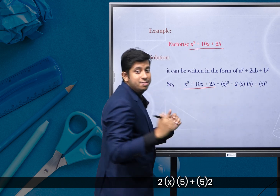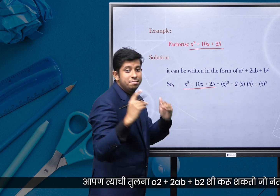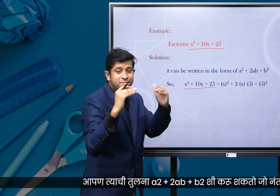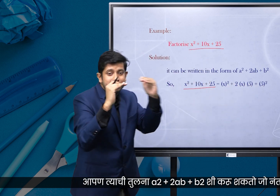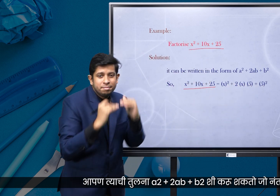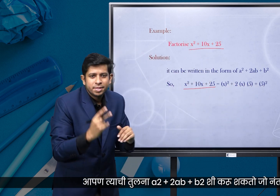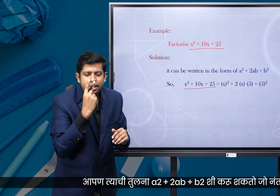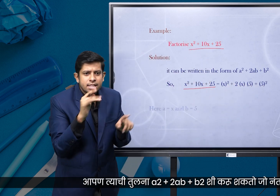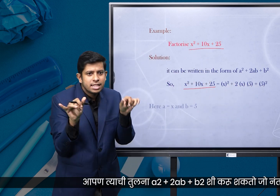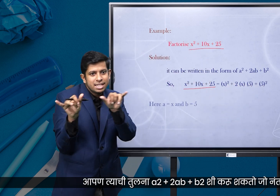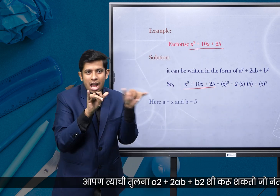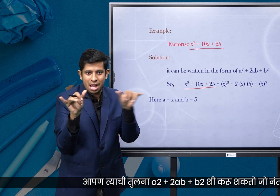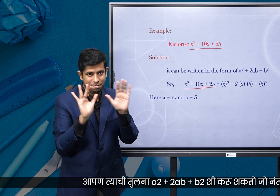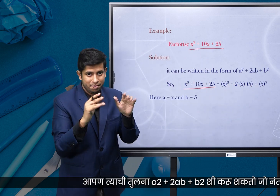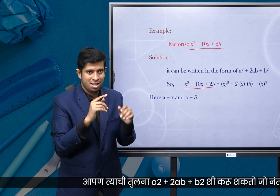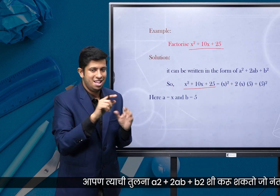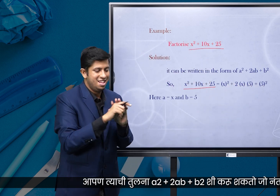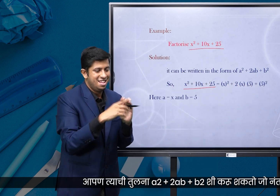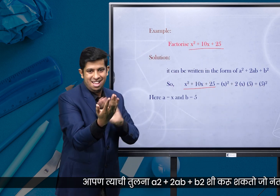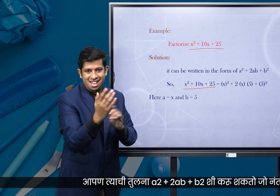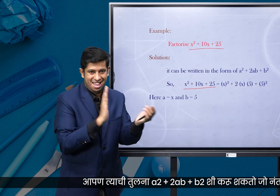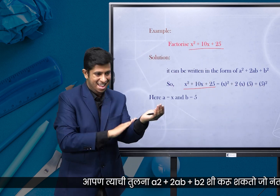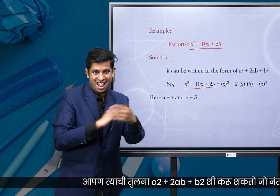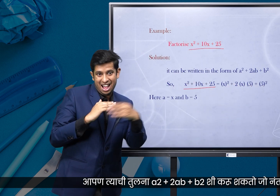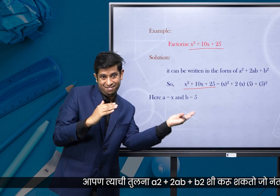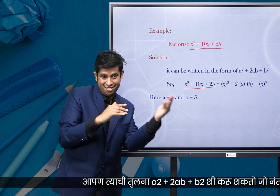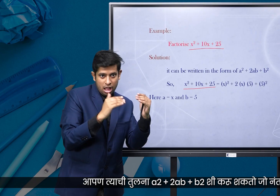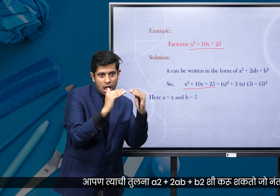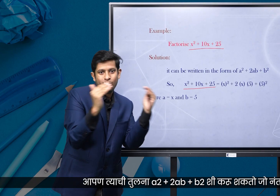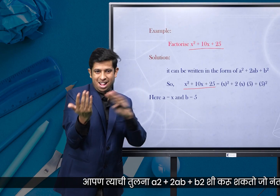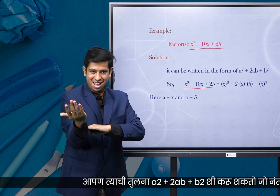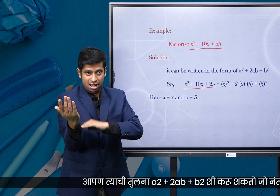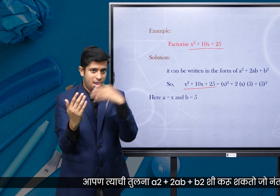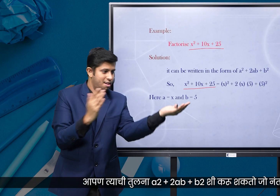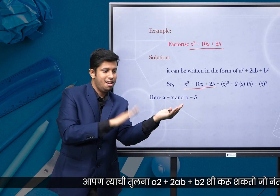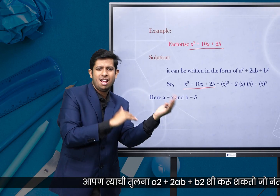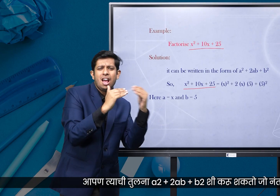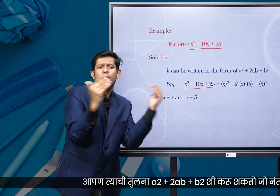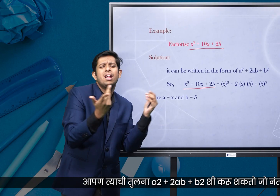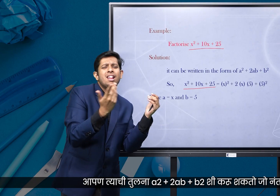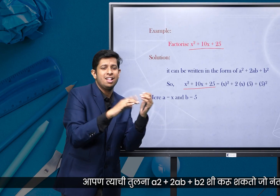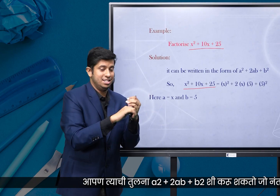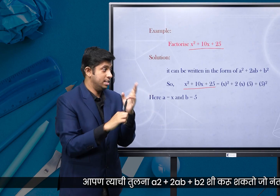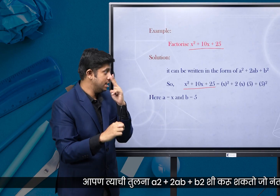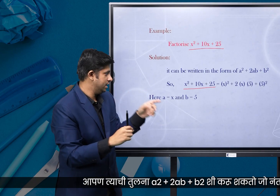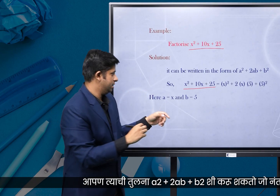आपण त्याची तुलना a वर्ग अधिक 2ab अधिक b चा वर्ग शी करू शकतो, जो नंतर